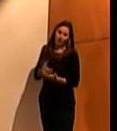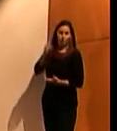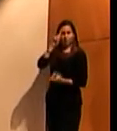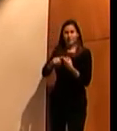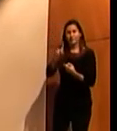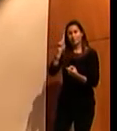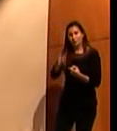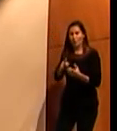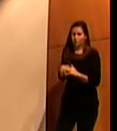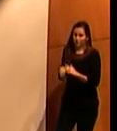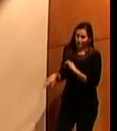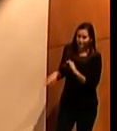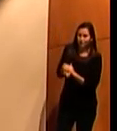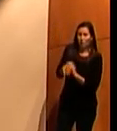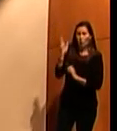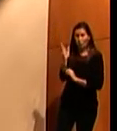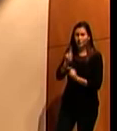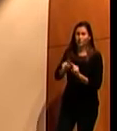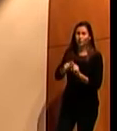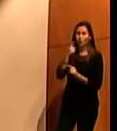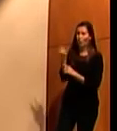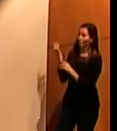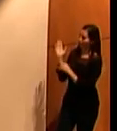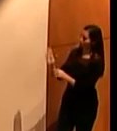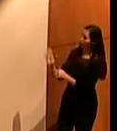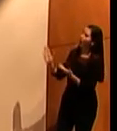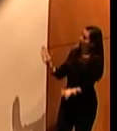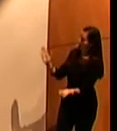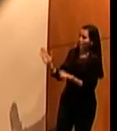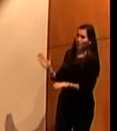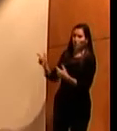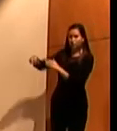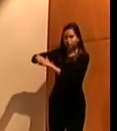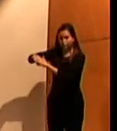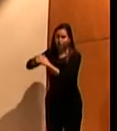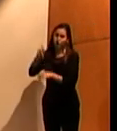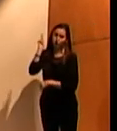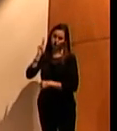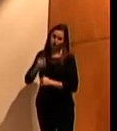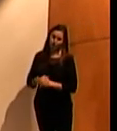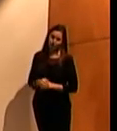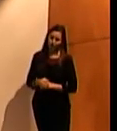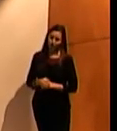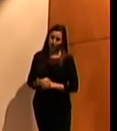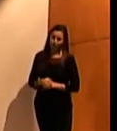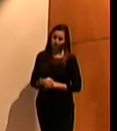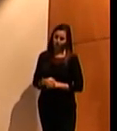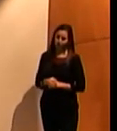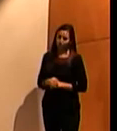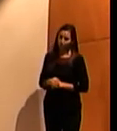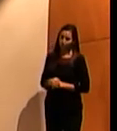et avoir quelque chose de tangible à présenter pour pouvoir continuer. Mais bon, c'est en bonne voie. Après.